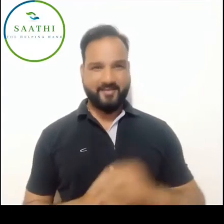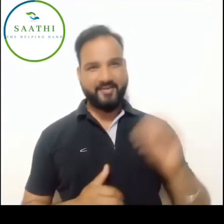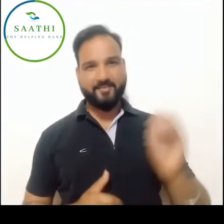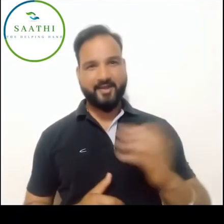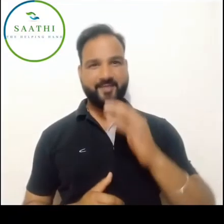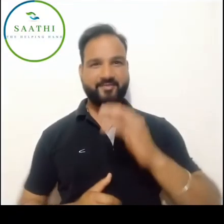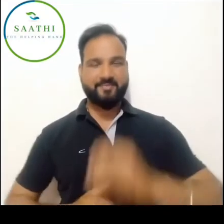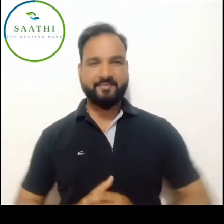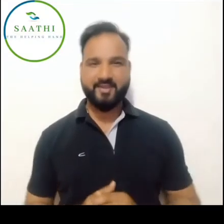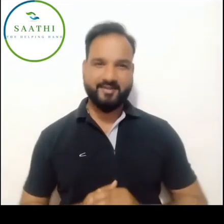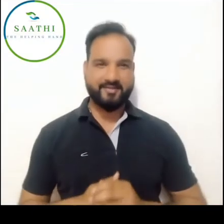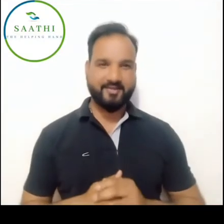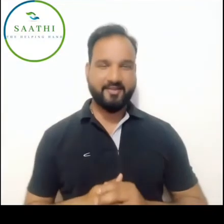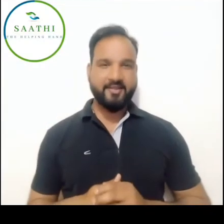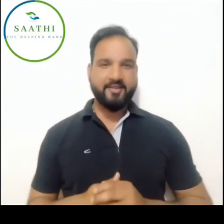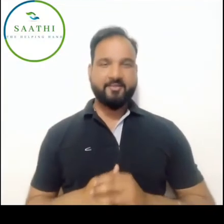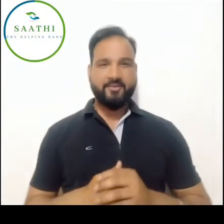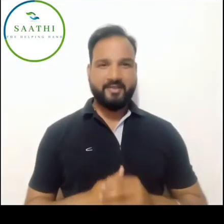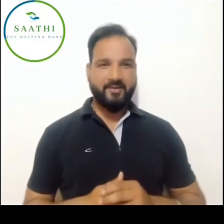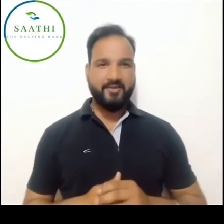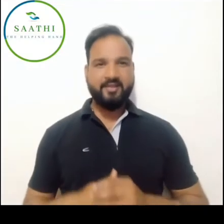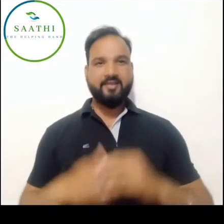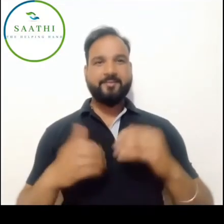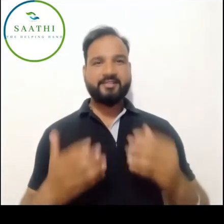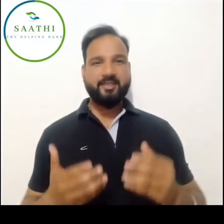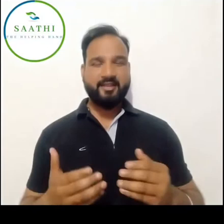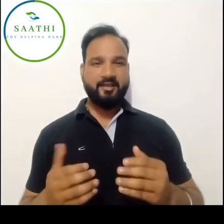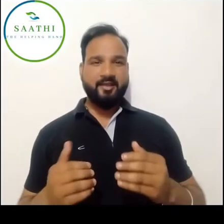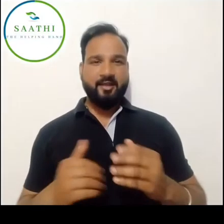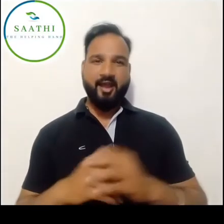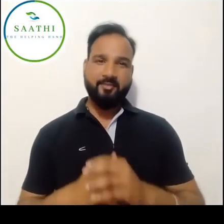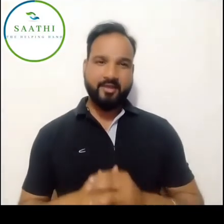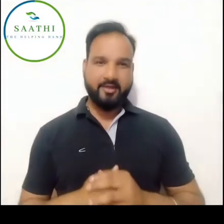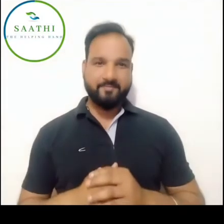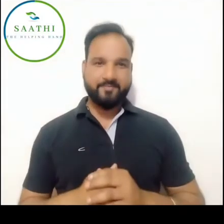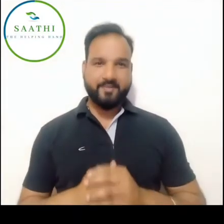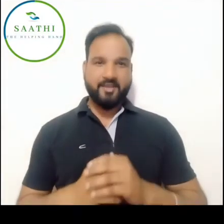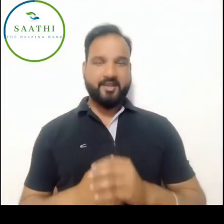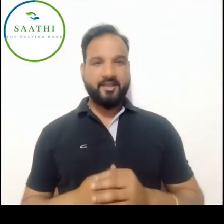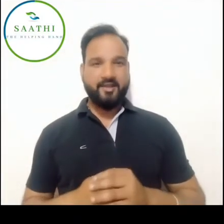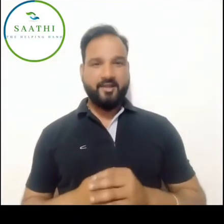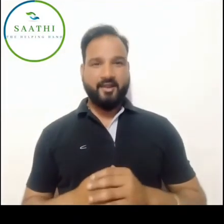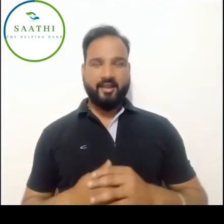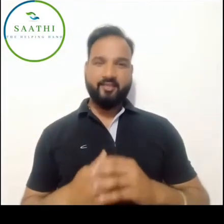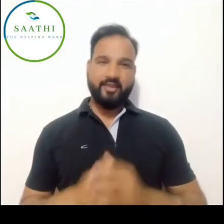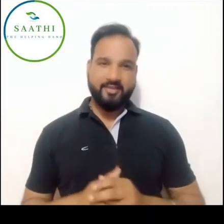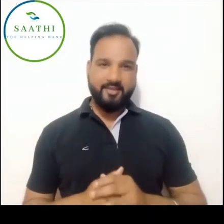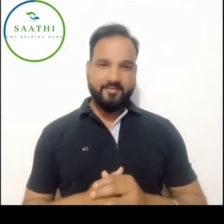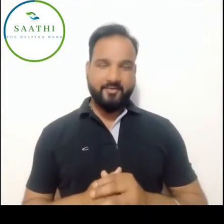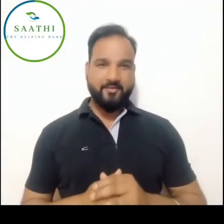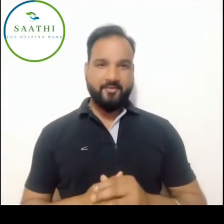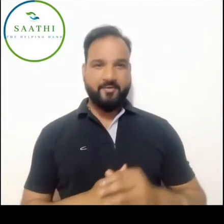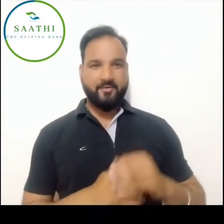चढ़ सकता है, कोई इस पहाड़ी पे विजय प्राप्त नहीं कर सकता है। तो बहुत से लोगों ने बीच में ही हार मान ली, लेकिन एक